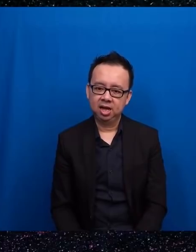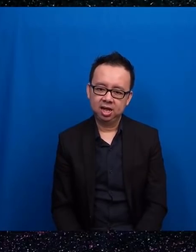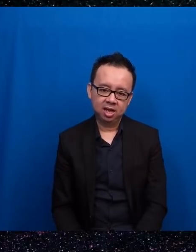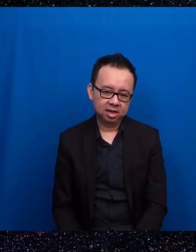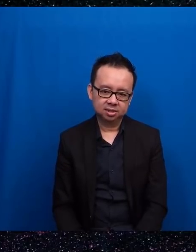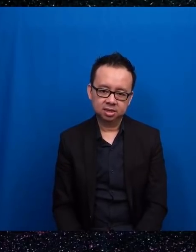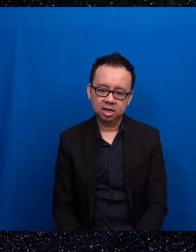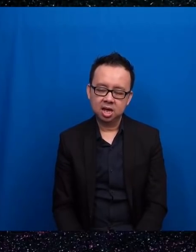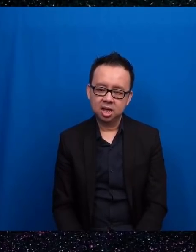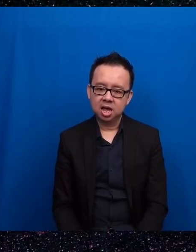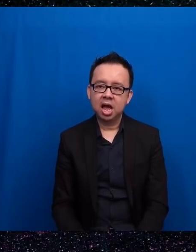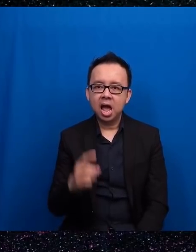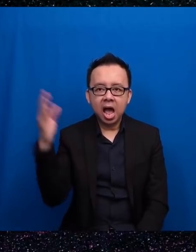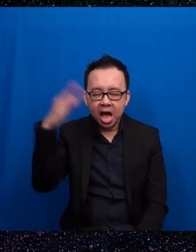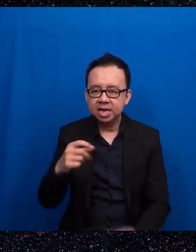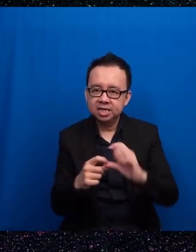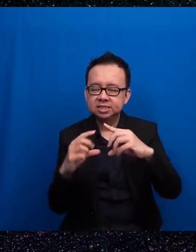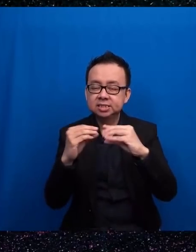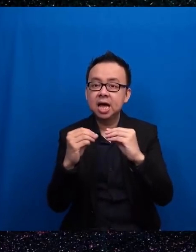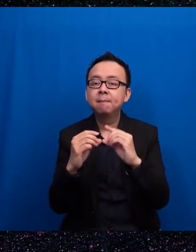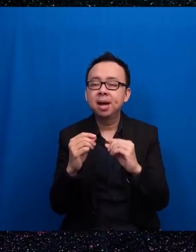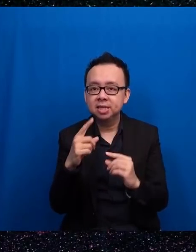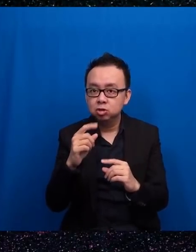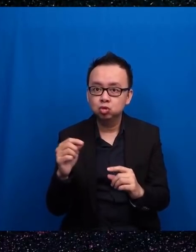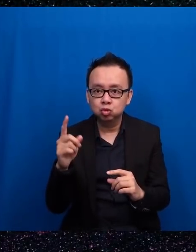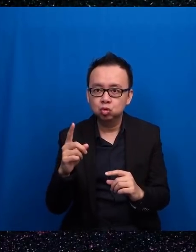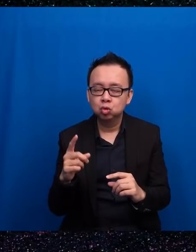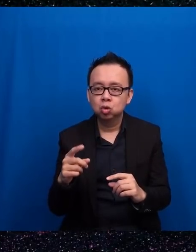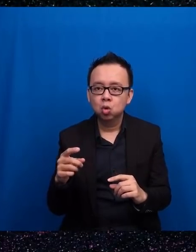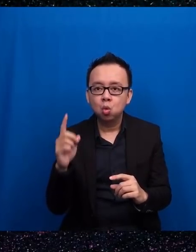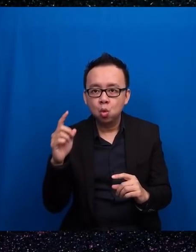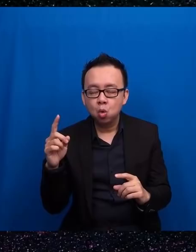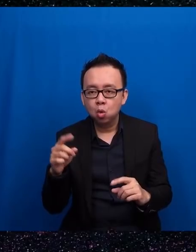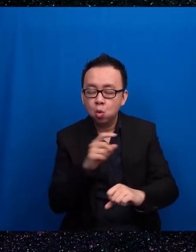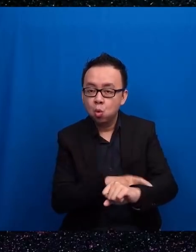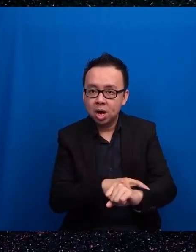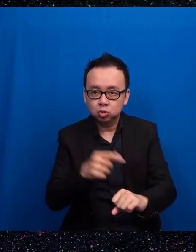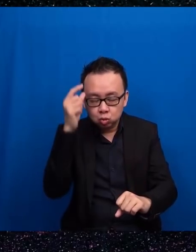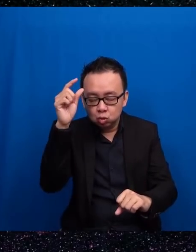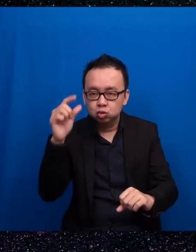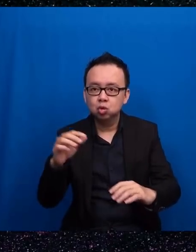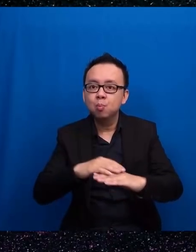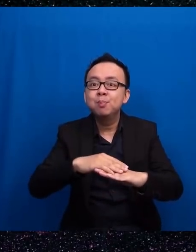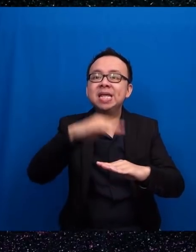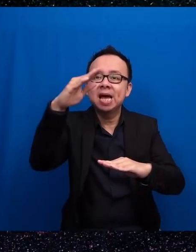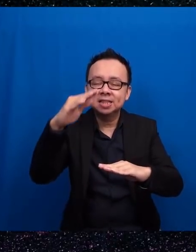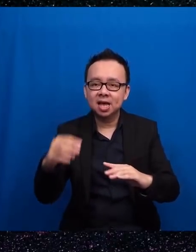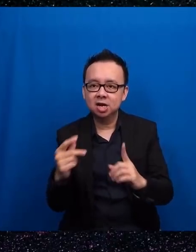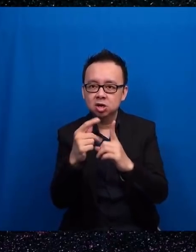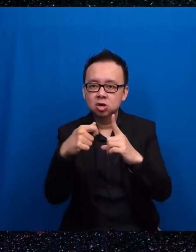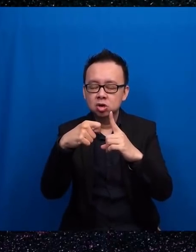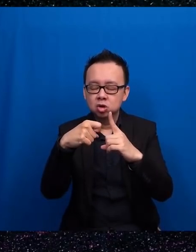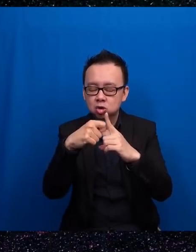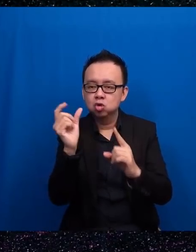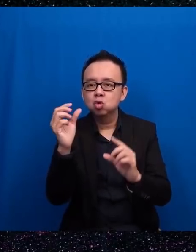Ternyata sabat itu adalah momen yang terindah untuk meningkatkan kualitas hidup.